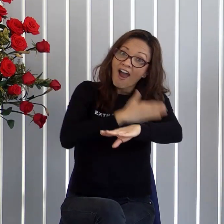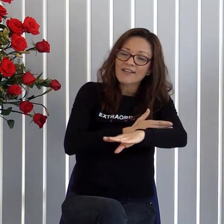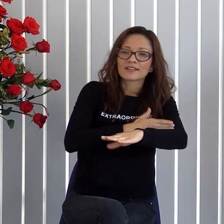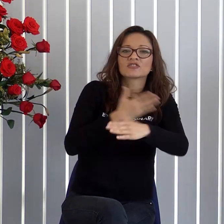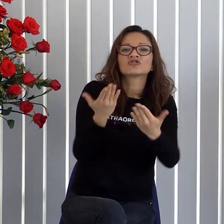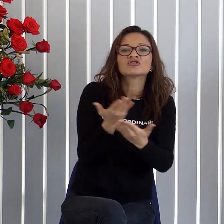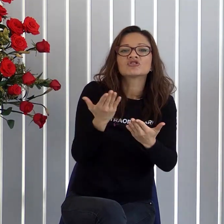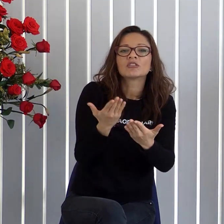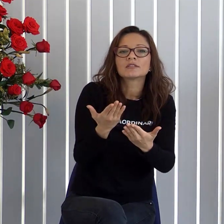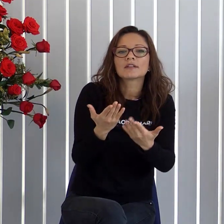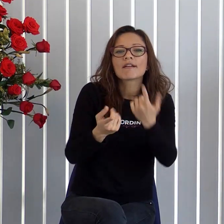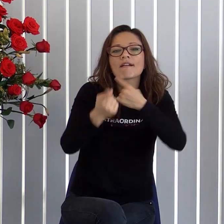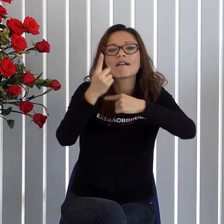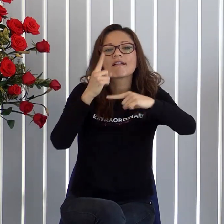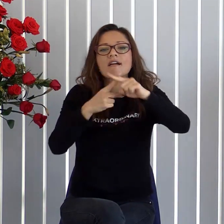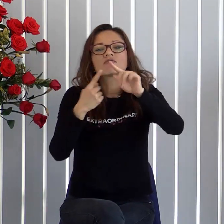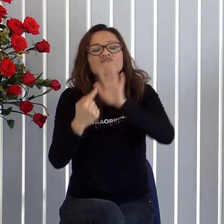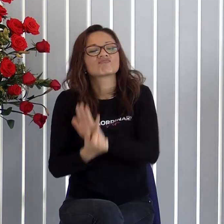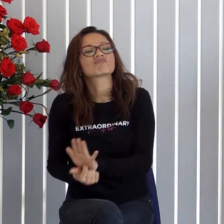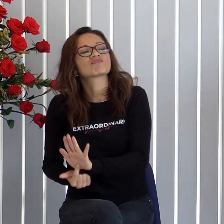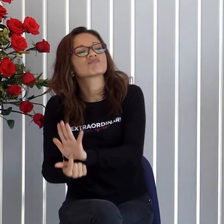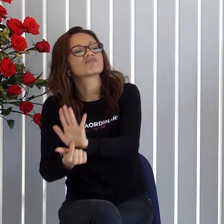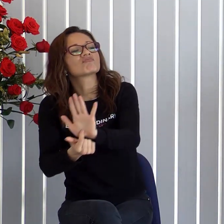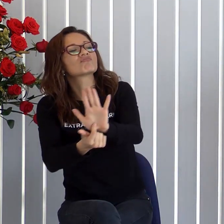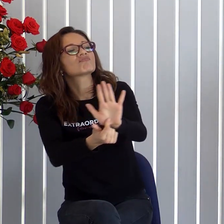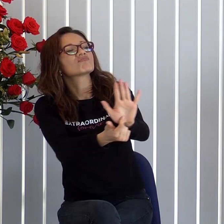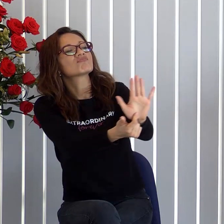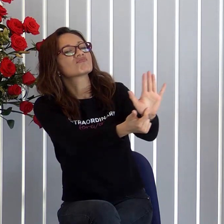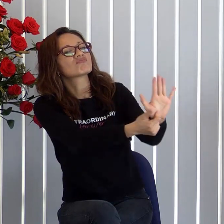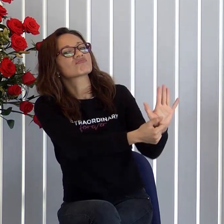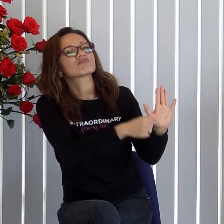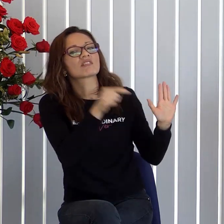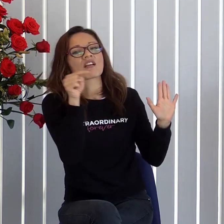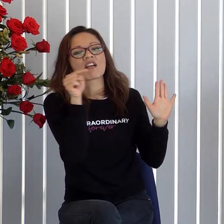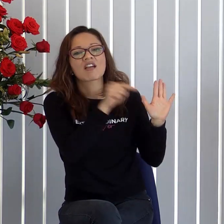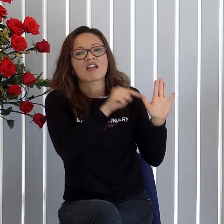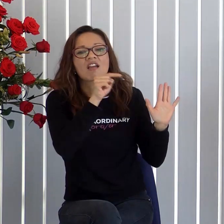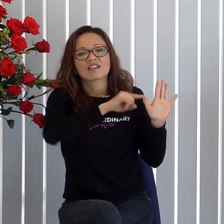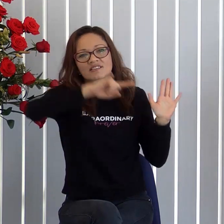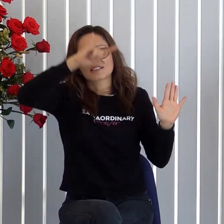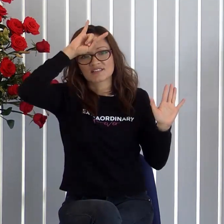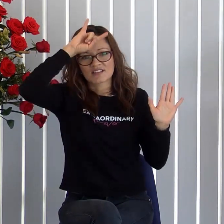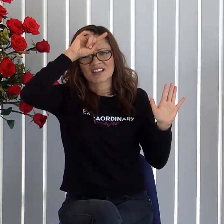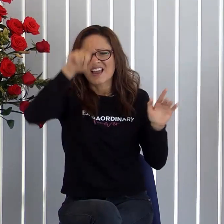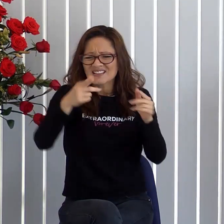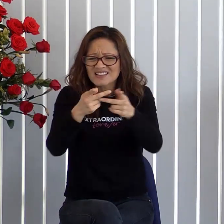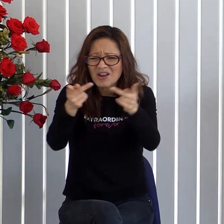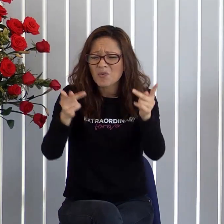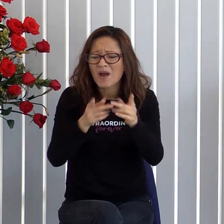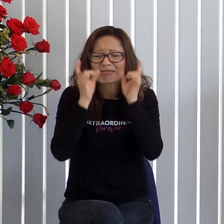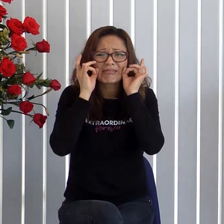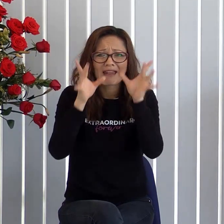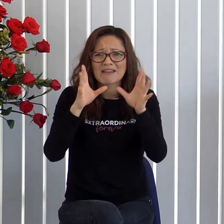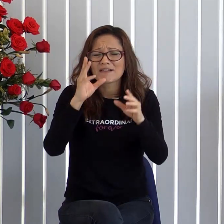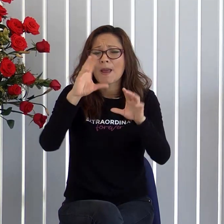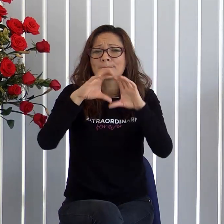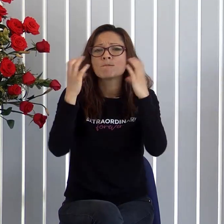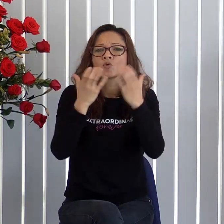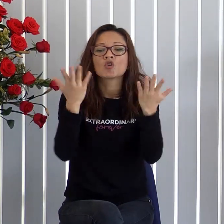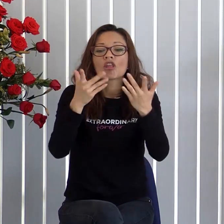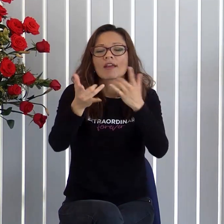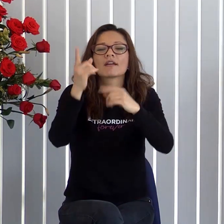sino que fue exponiéndose públicamente en el lugar de mayor deshonra para el mundo, que era la